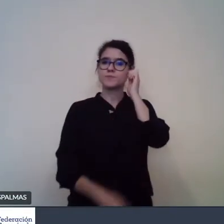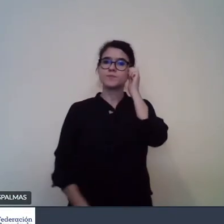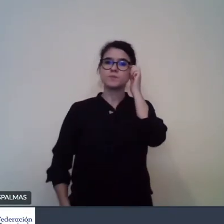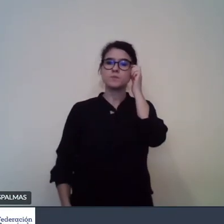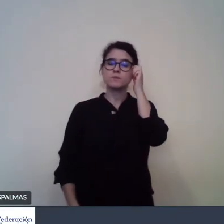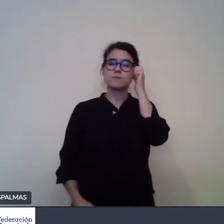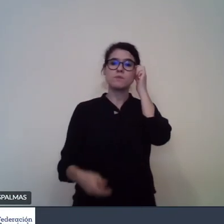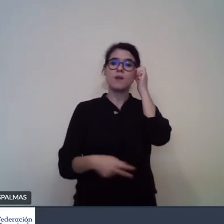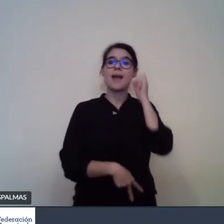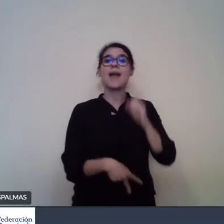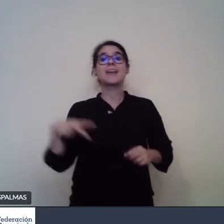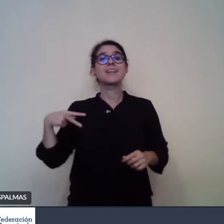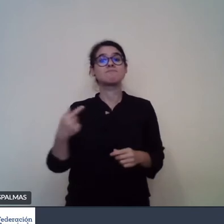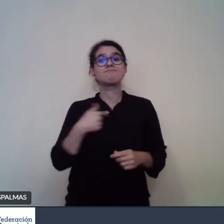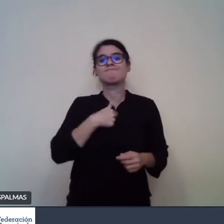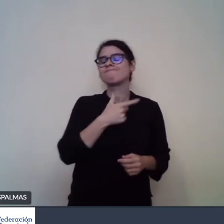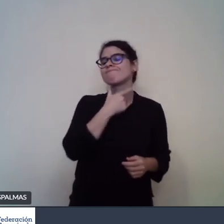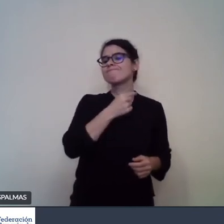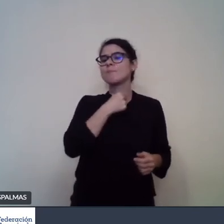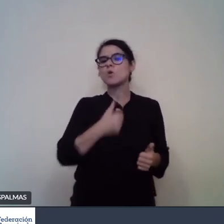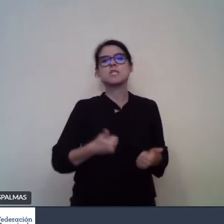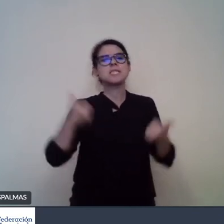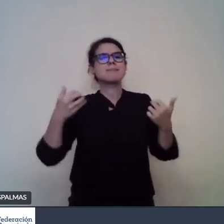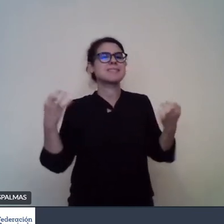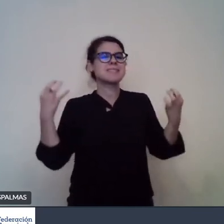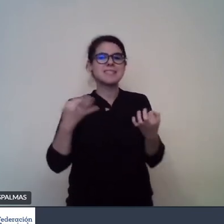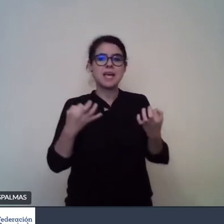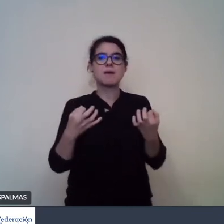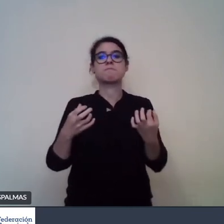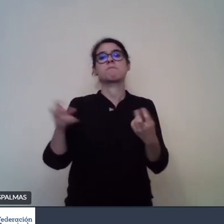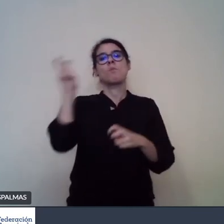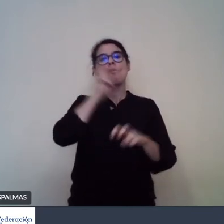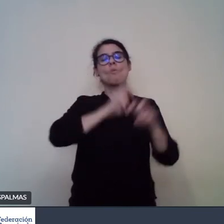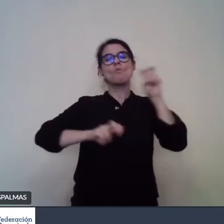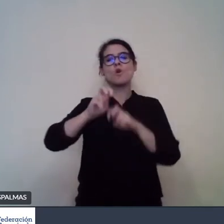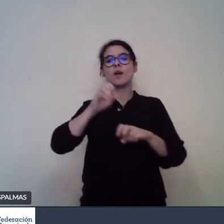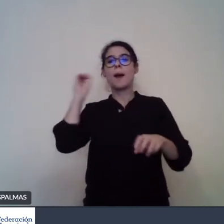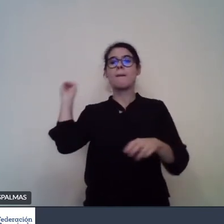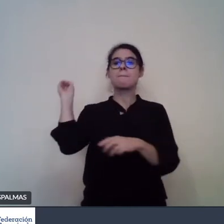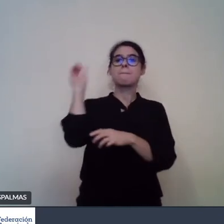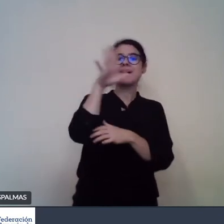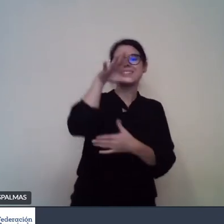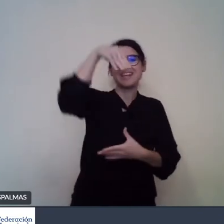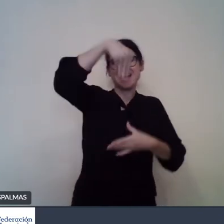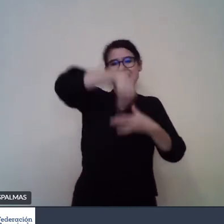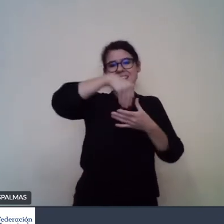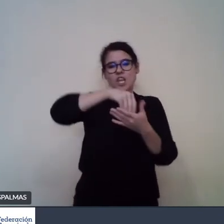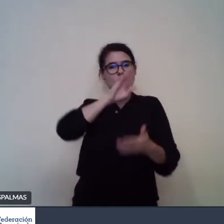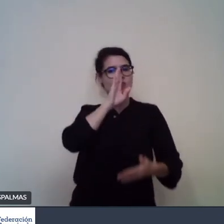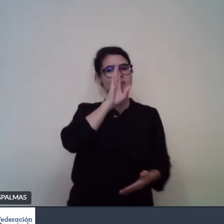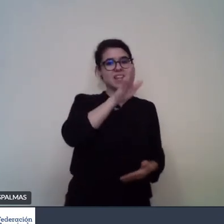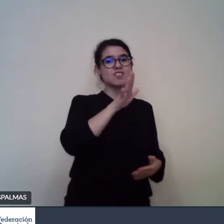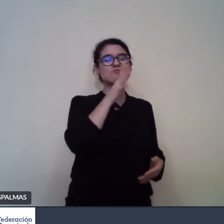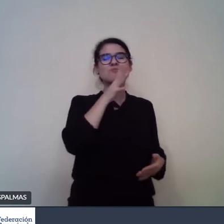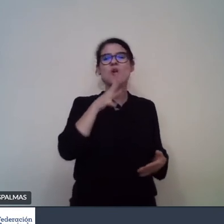En general, a mí me gusta más buscar la opción del pase interior directo. Todos los equipos están esperando el pase extra a la